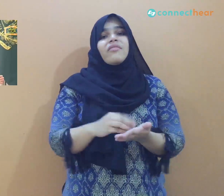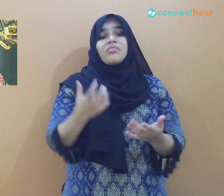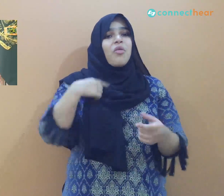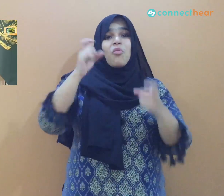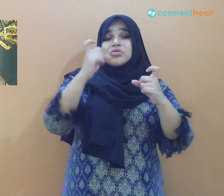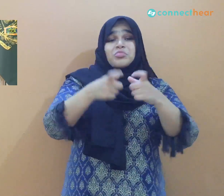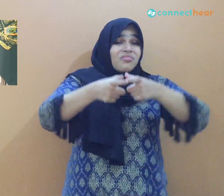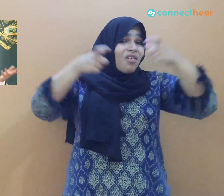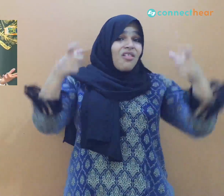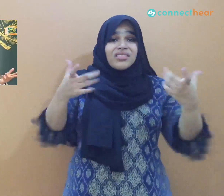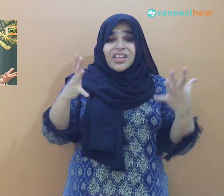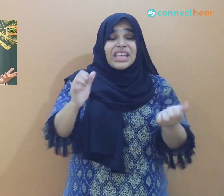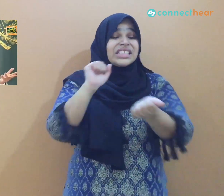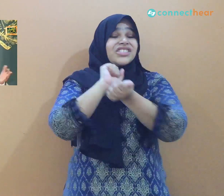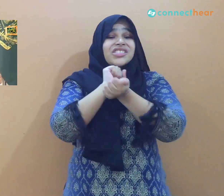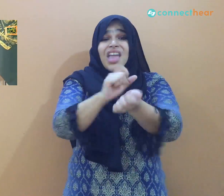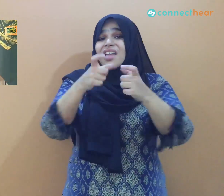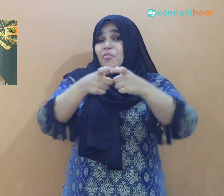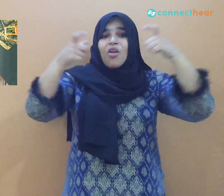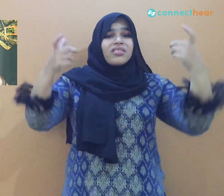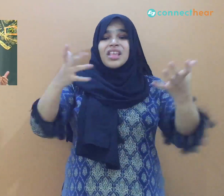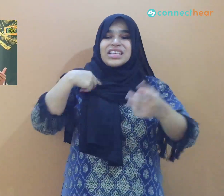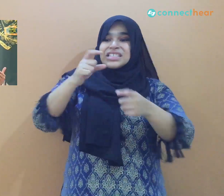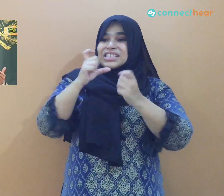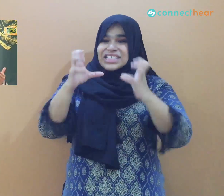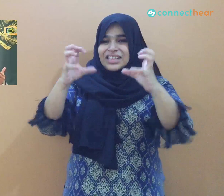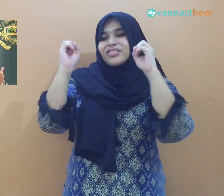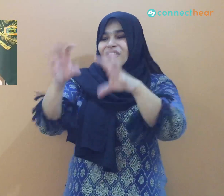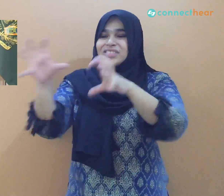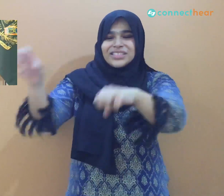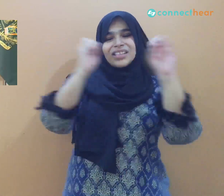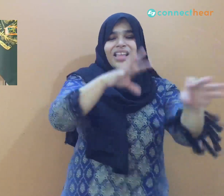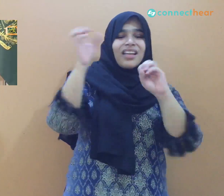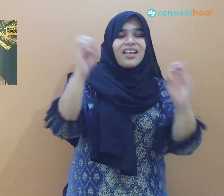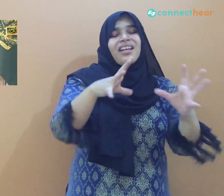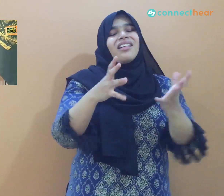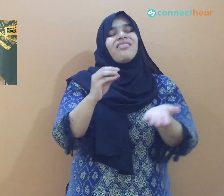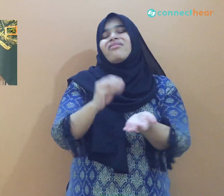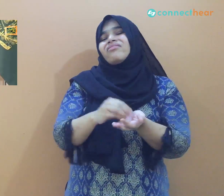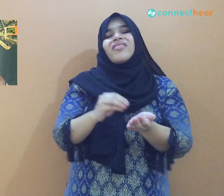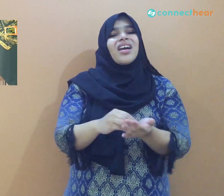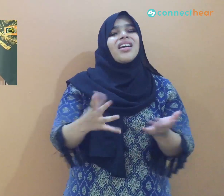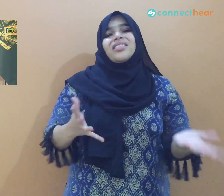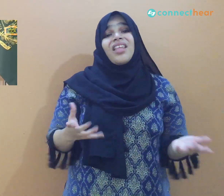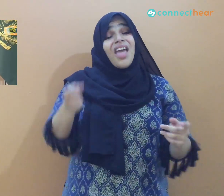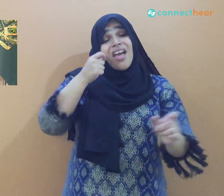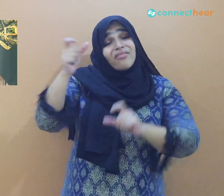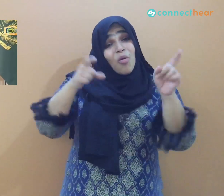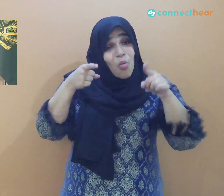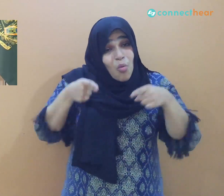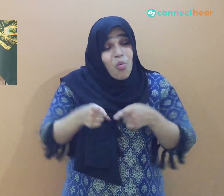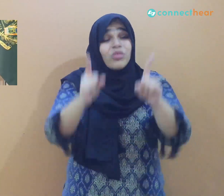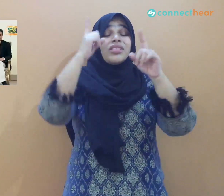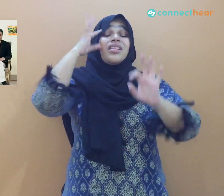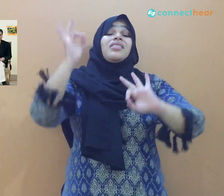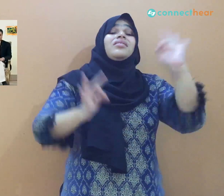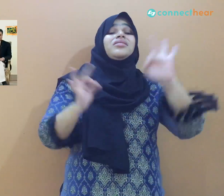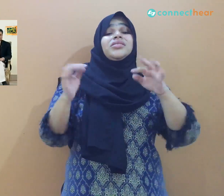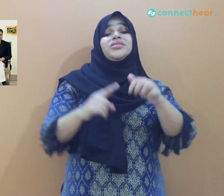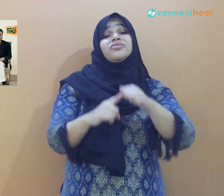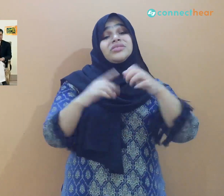ہے, نہ اتنے جیل ہیں, ہم زبردستی نہیں کر سکتے. یہ آپ کو پوری طرح اس کے اوپر عمل کرنا پڑے